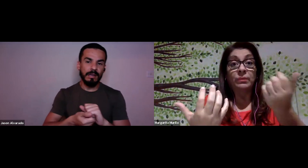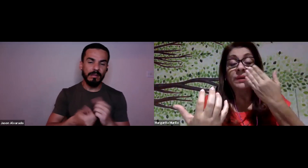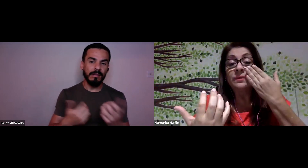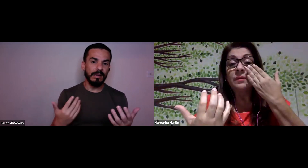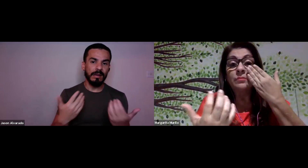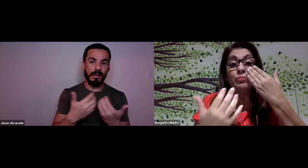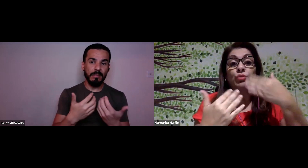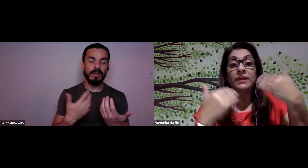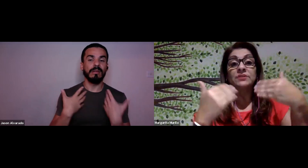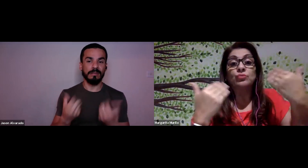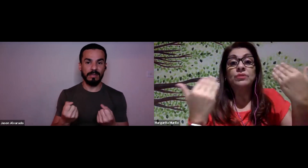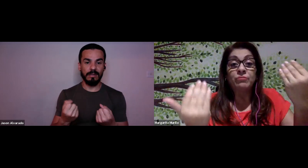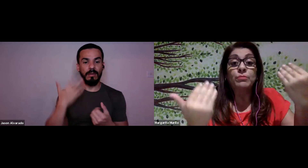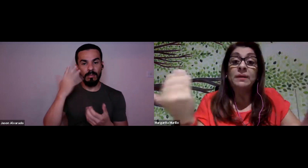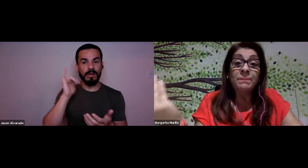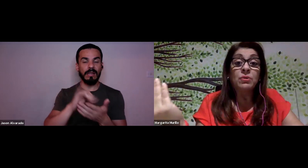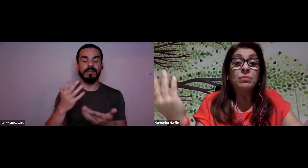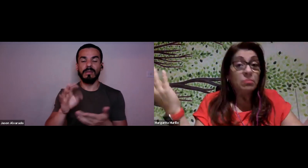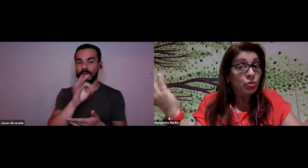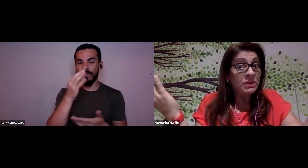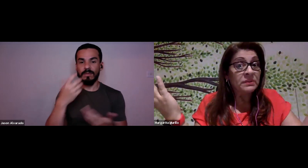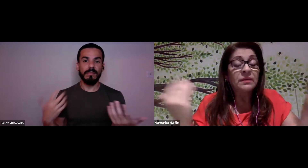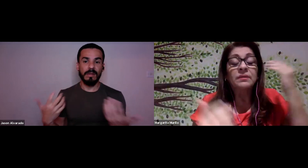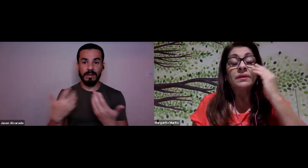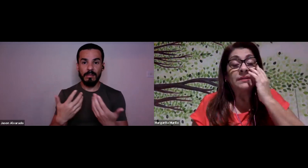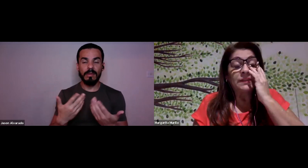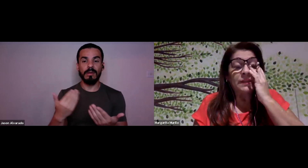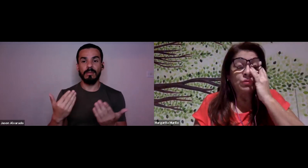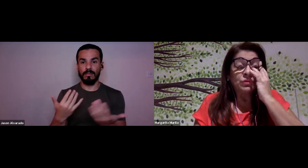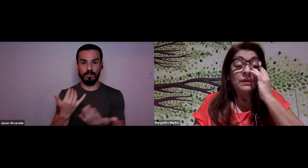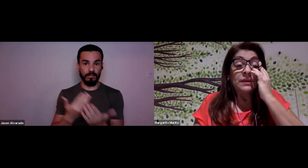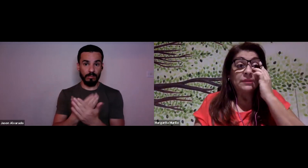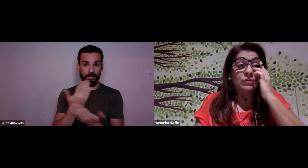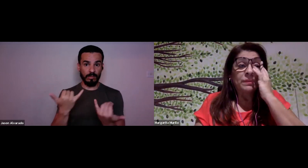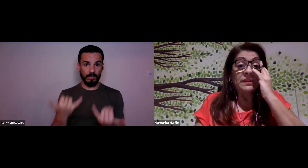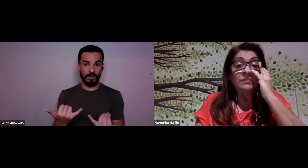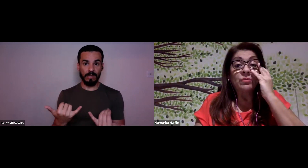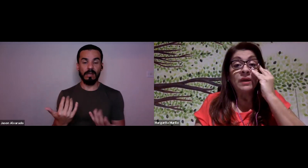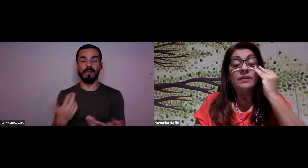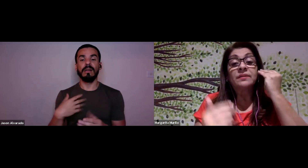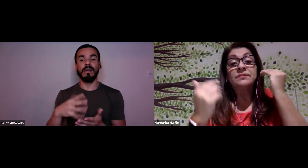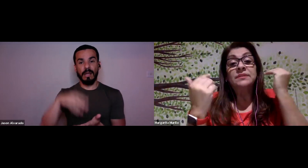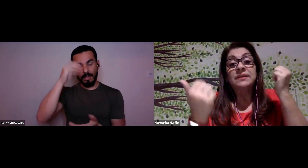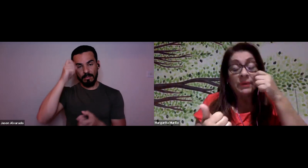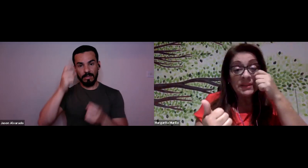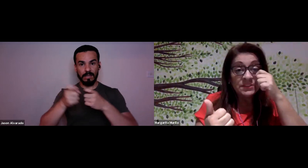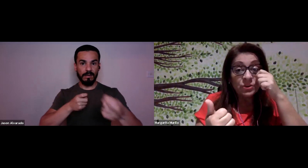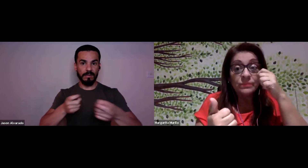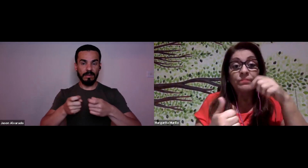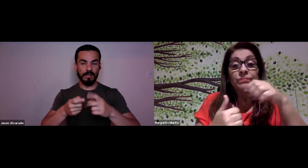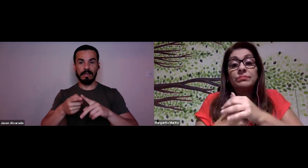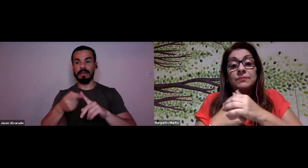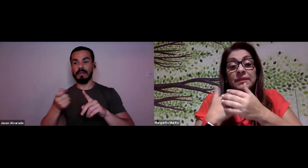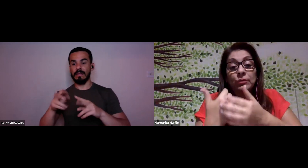apego saludable porque es una forma de apego moderna que tenemos y que tengo que aprender a regular desde la